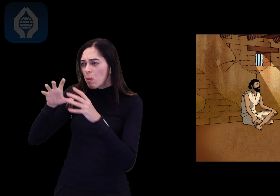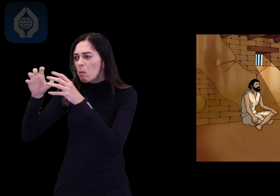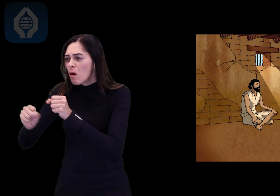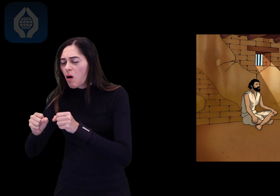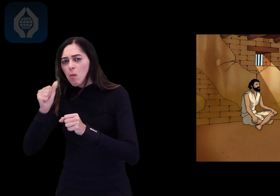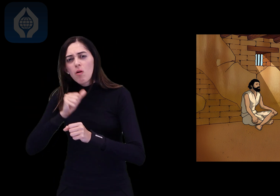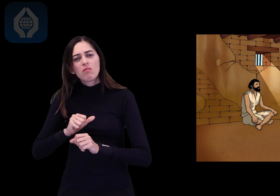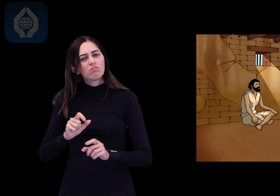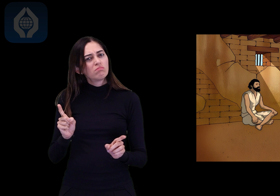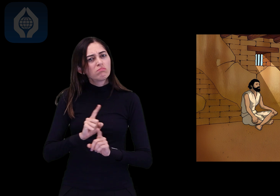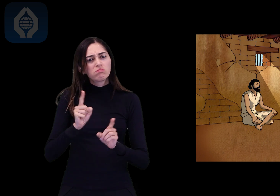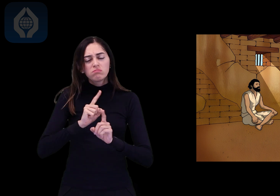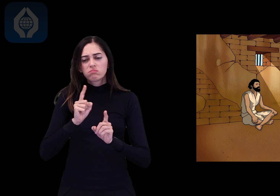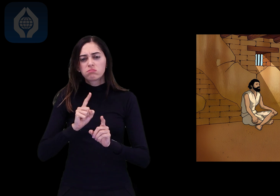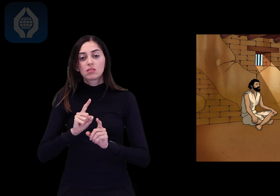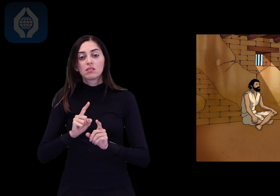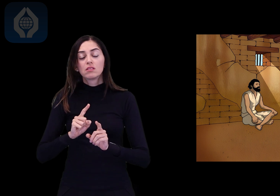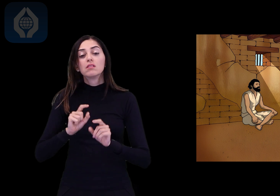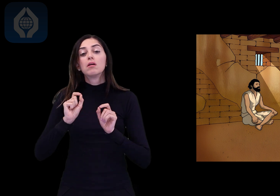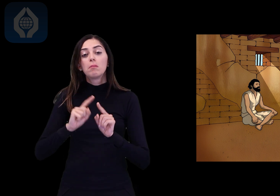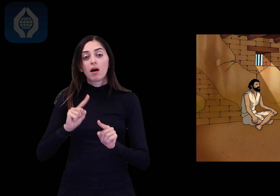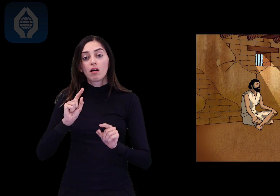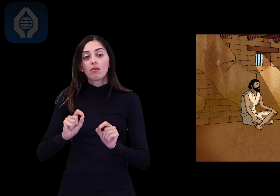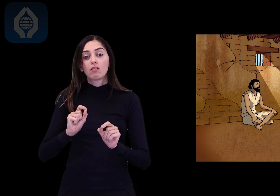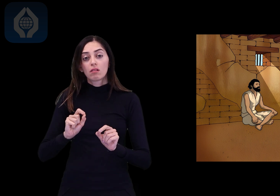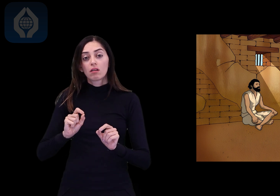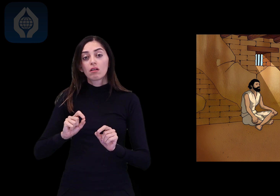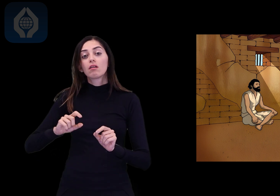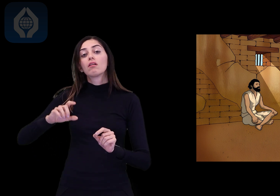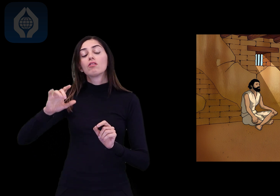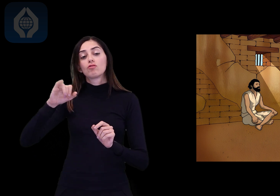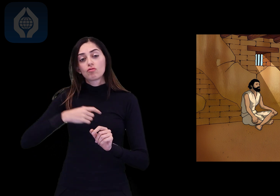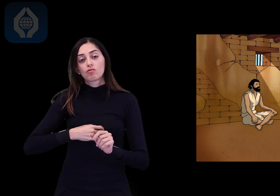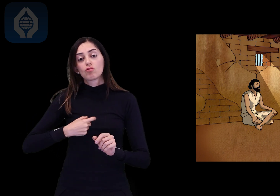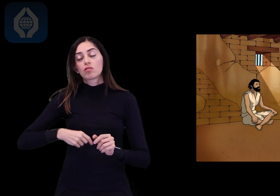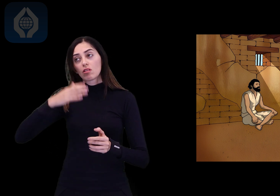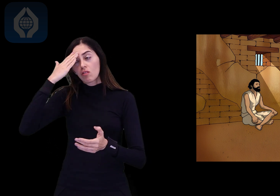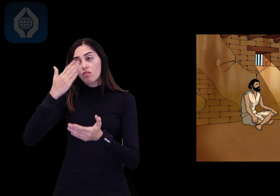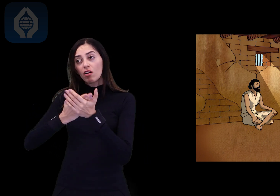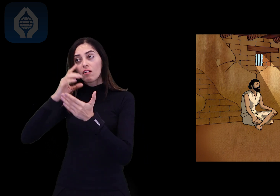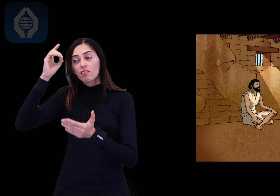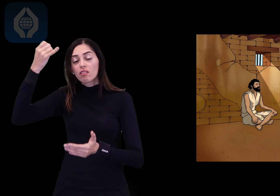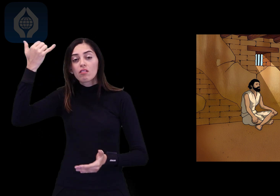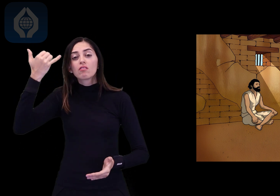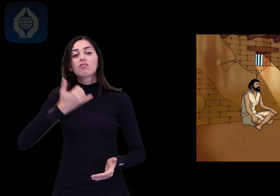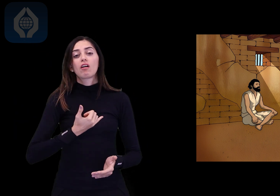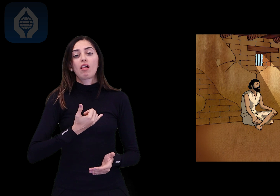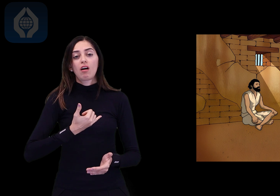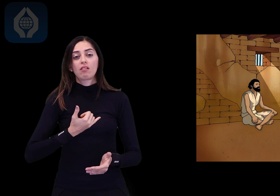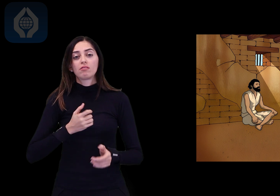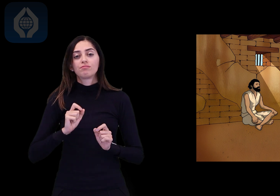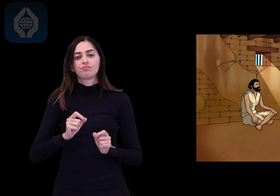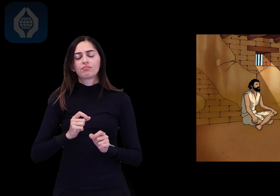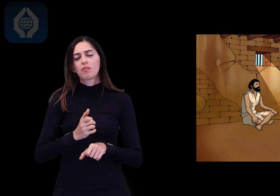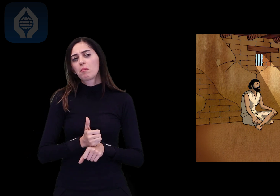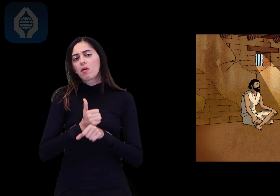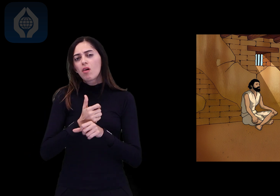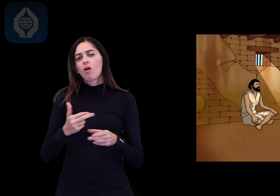assim como Abraão, Isaque e Jacó. Ninguém pode agradar a Deus se não crer no que ele diz. A melhor coisa que você pode